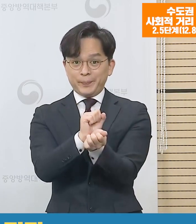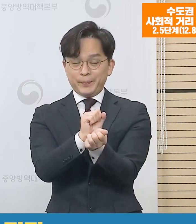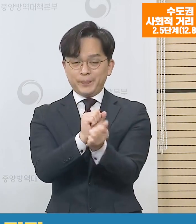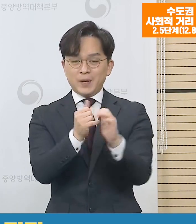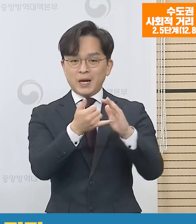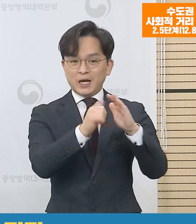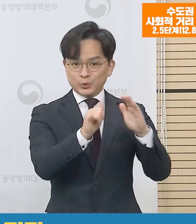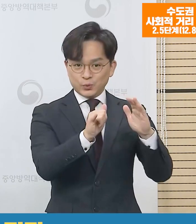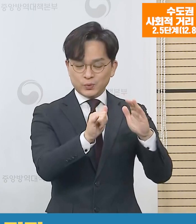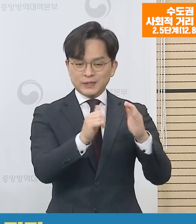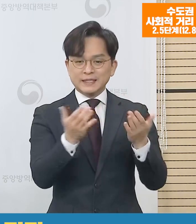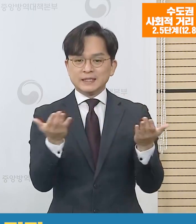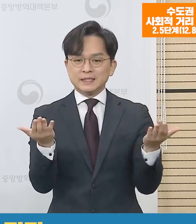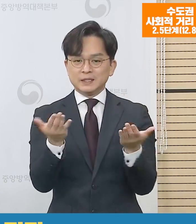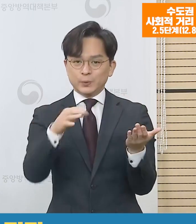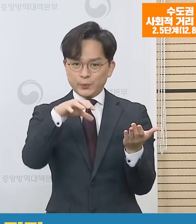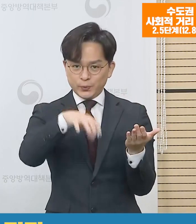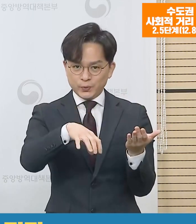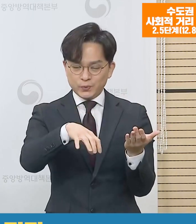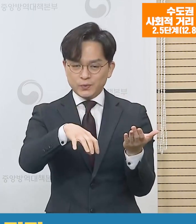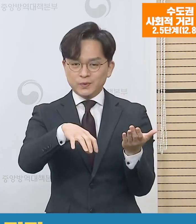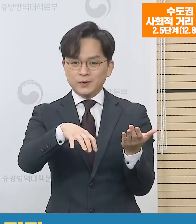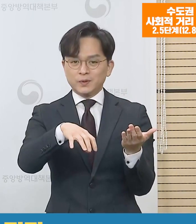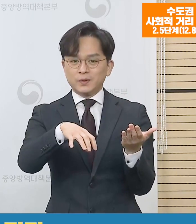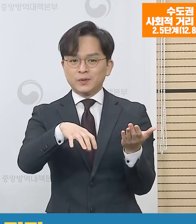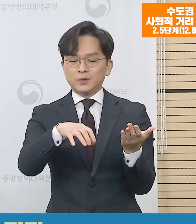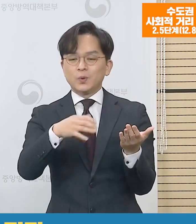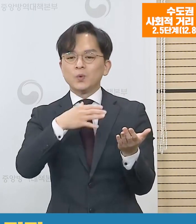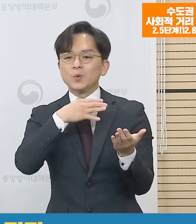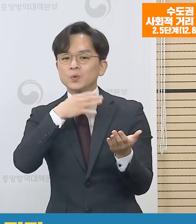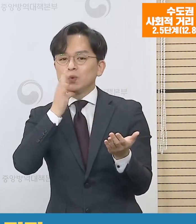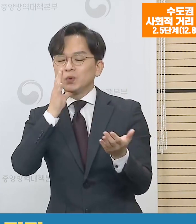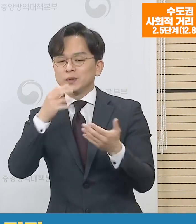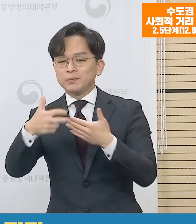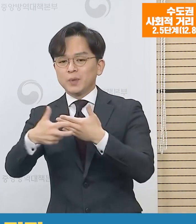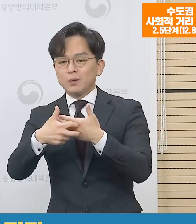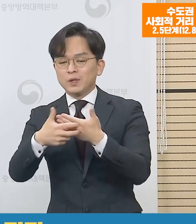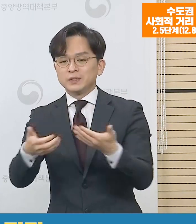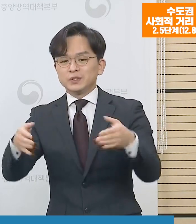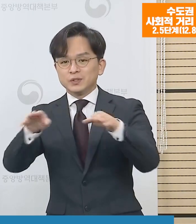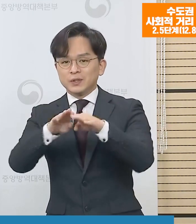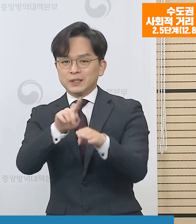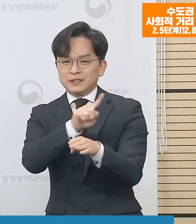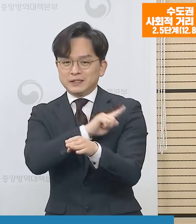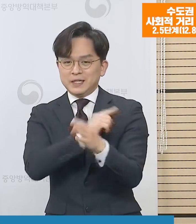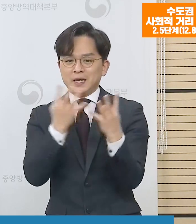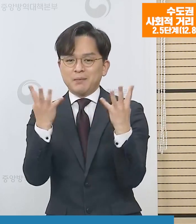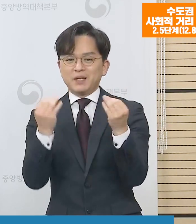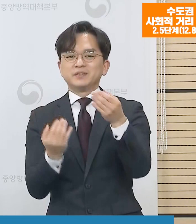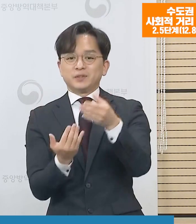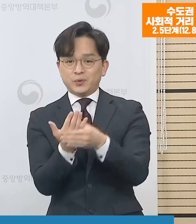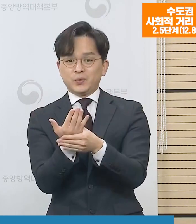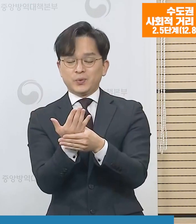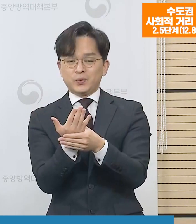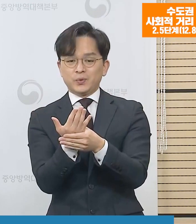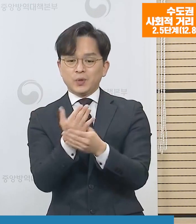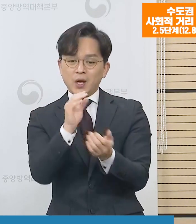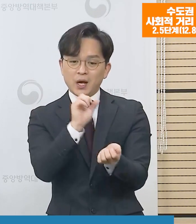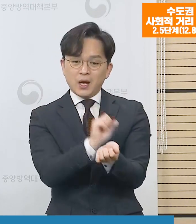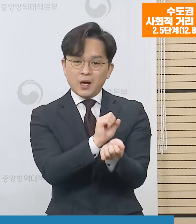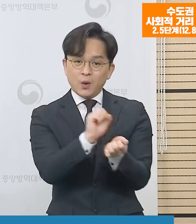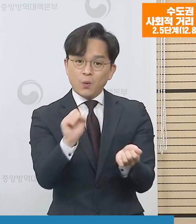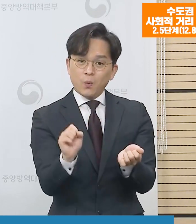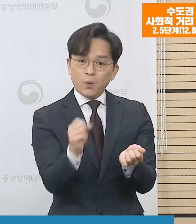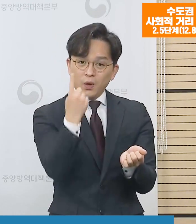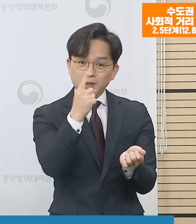모임, 직장 그리고 감염 취약시설에서 가장 많이 발생하고 있으며 또 감염 경로가 집단